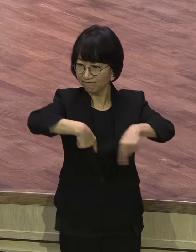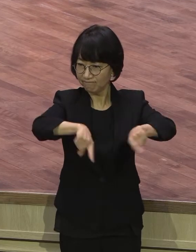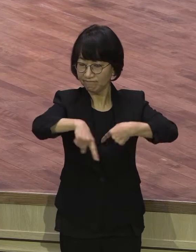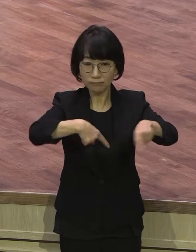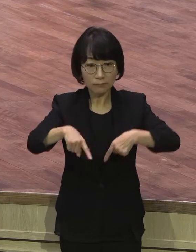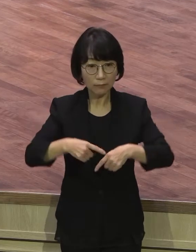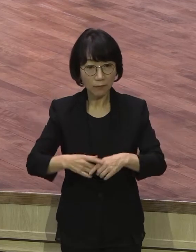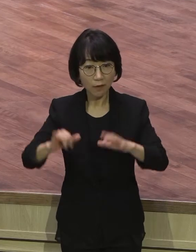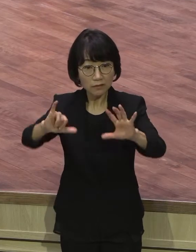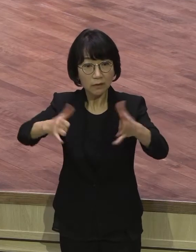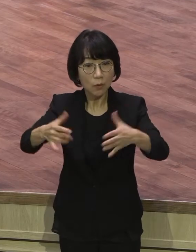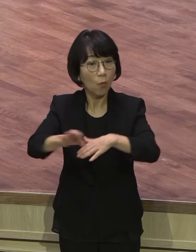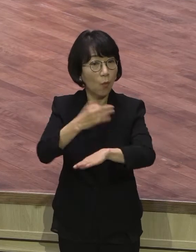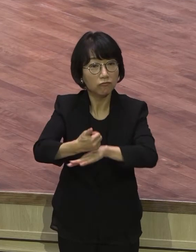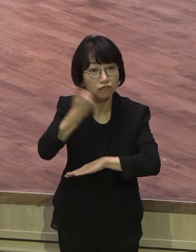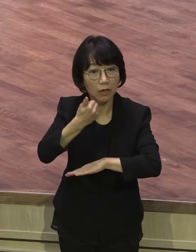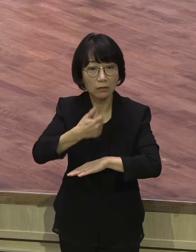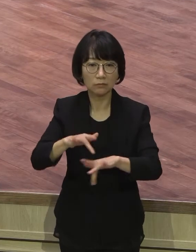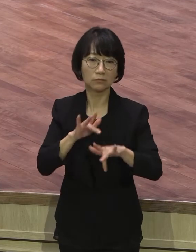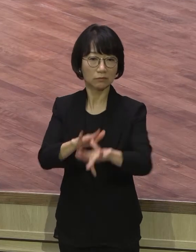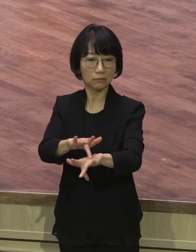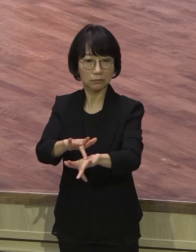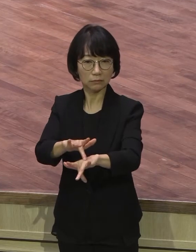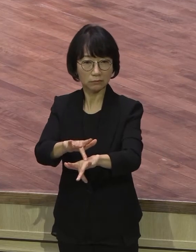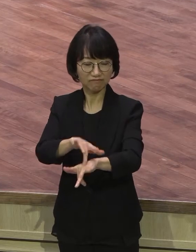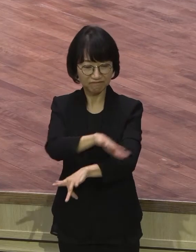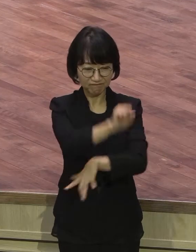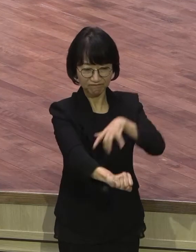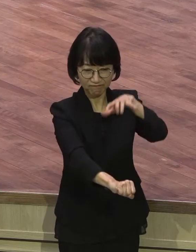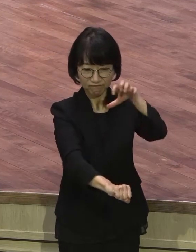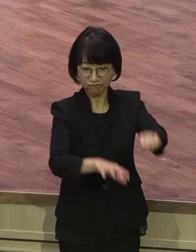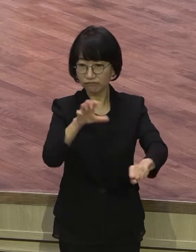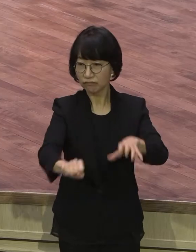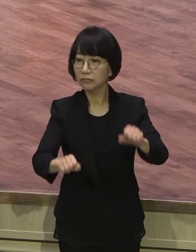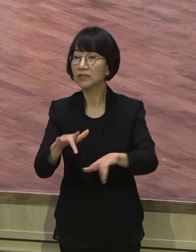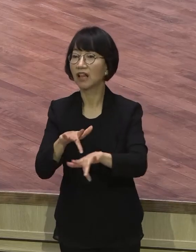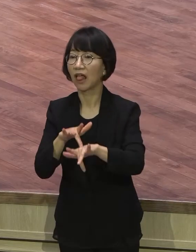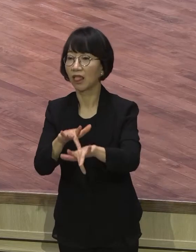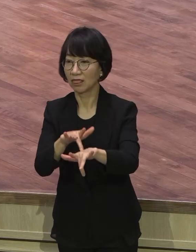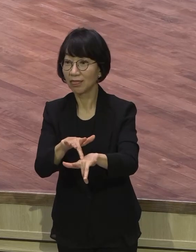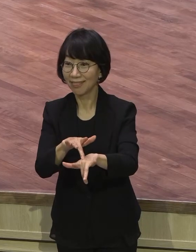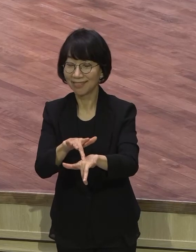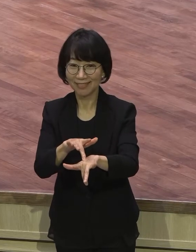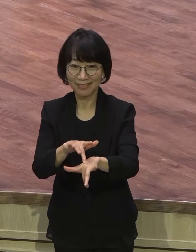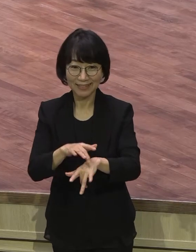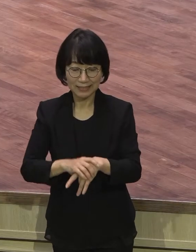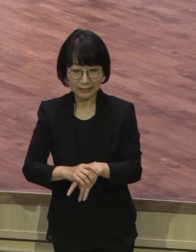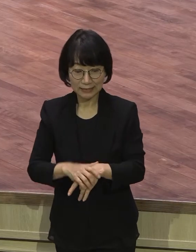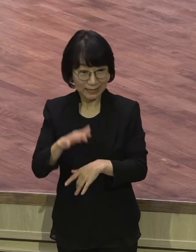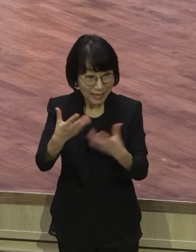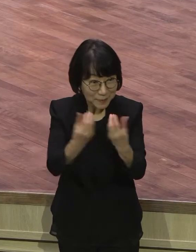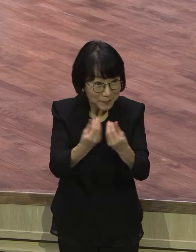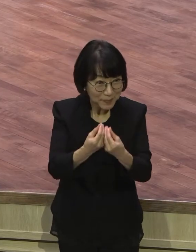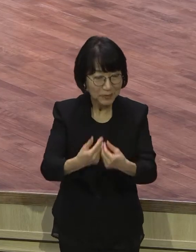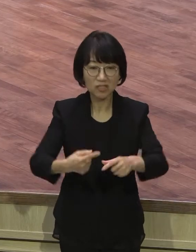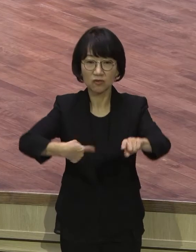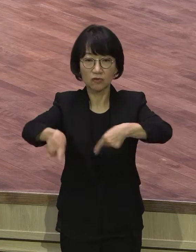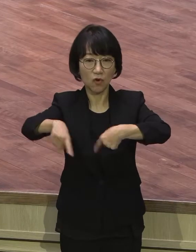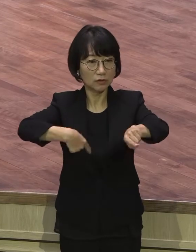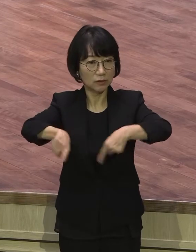사단이에요. 그래서 사단이 다 장악하고 있어요. 여러분 잘 보면 볼 수 있어요. 정치,